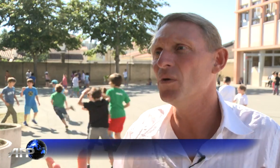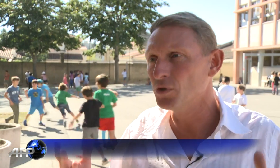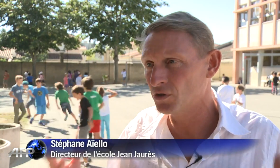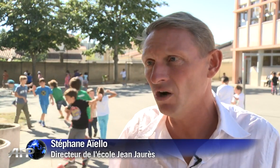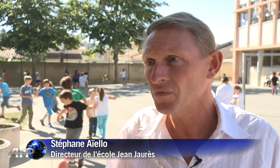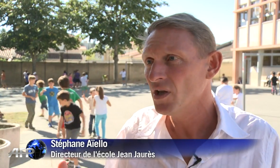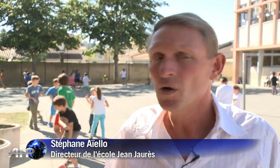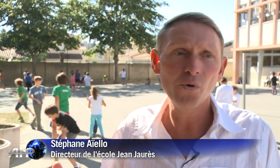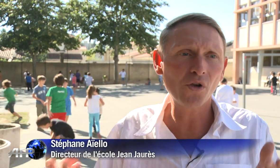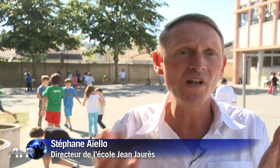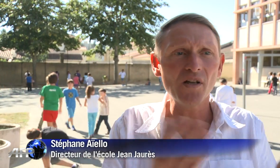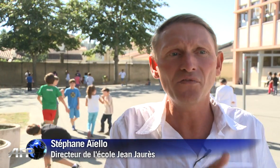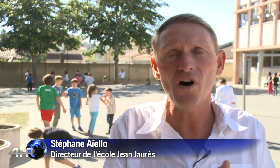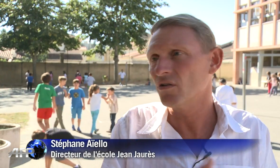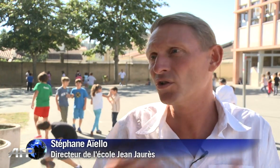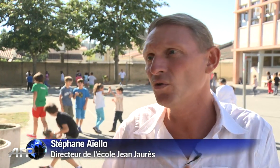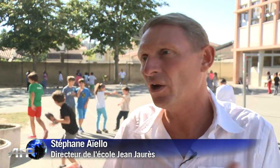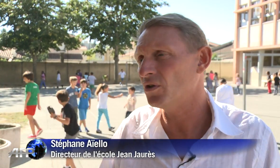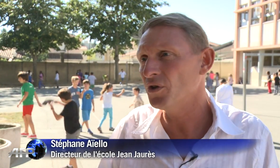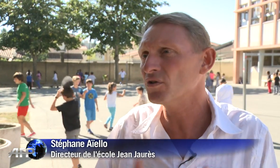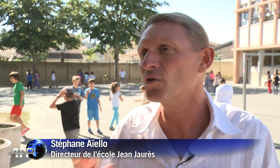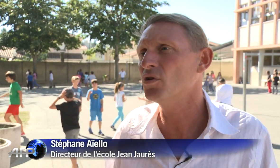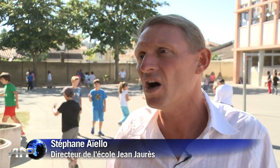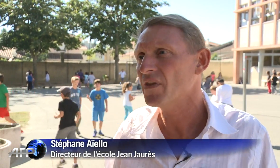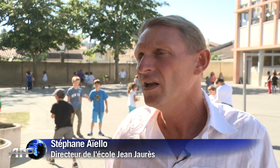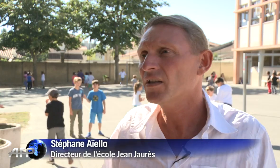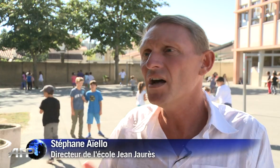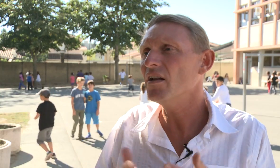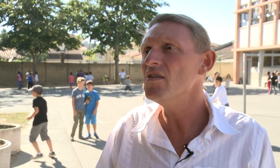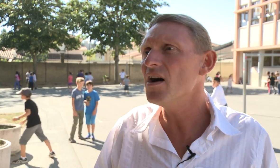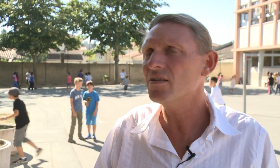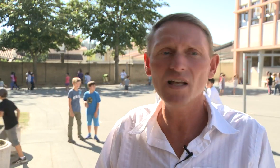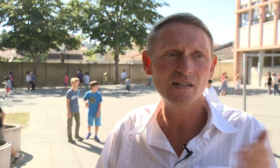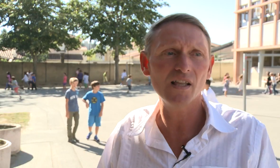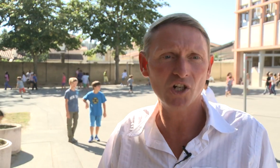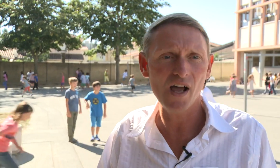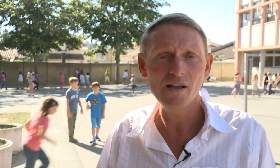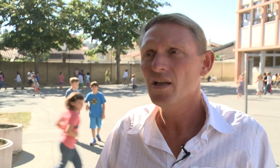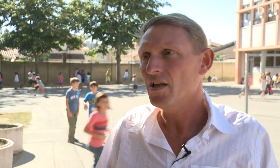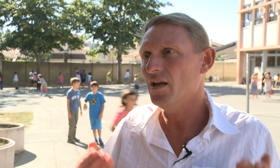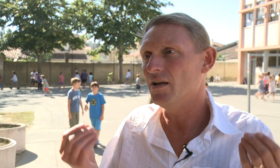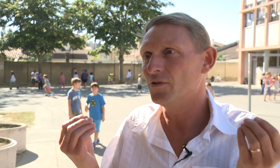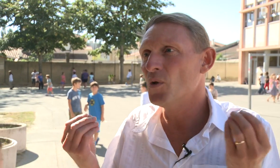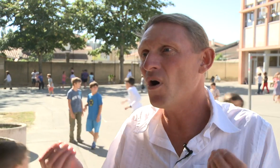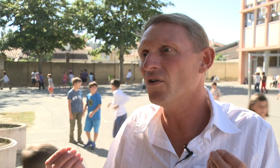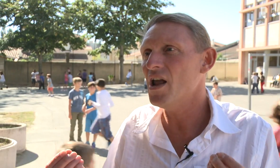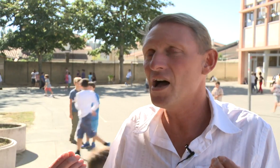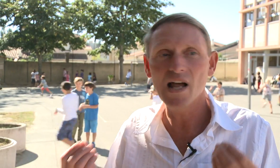de temps pour que les enfants sourds et entendants se côtoient. Car l'idéal, c'est à cet âge-là, de prendre la